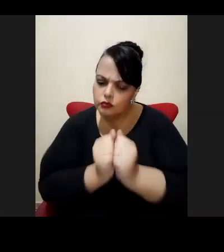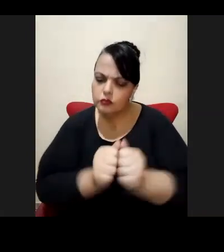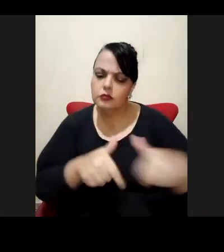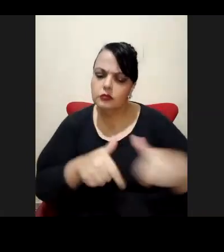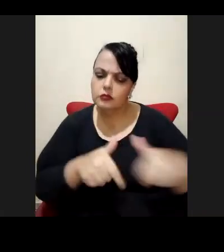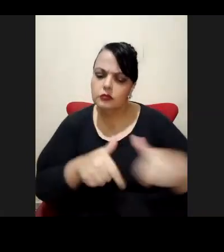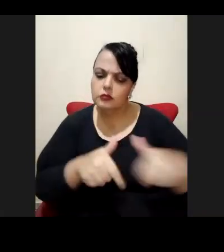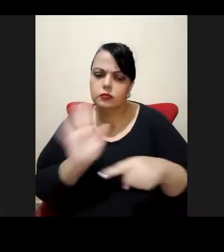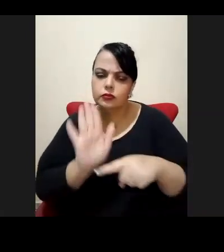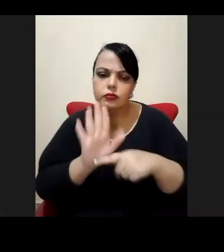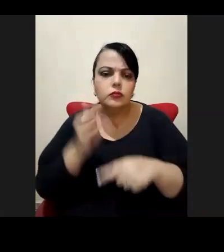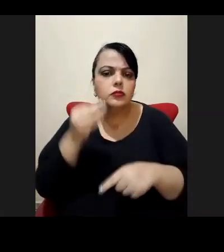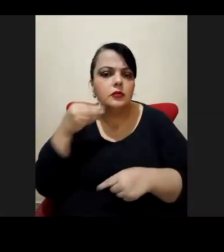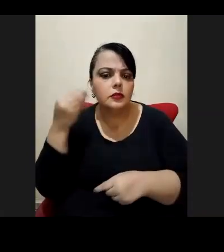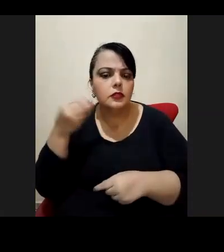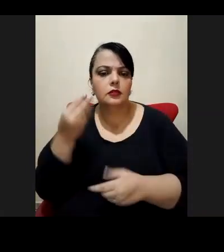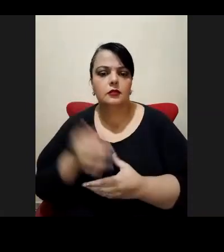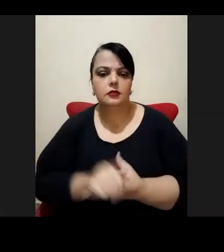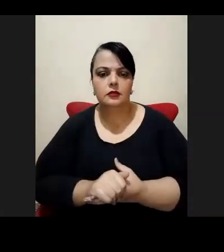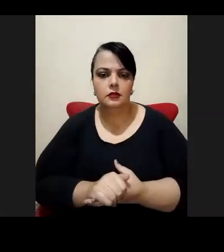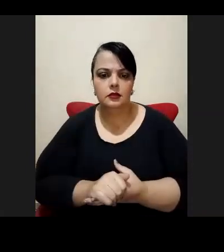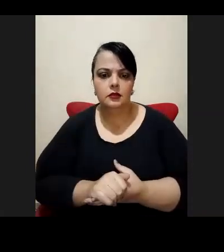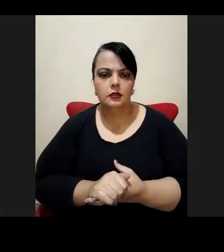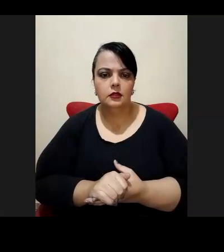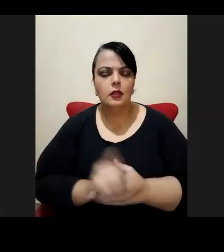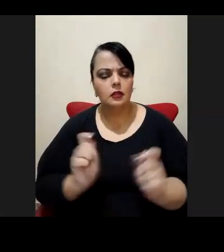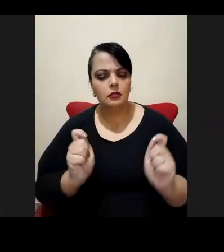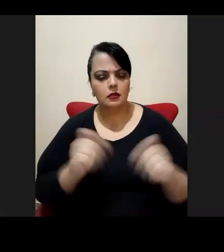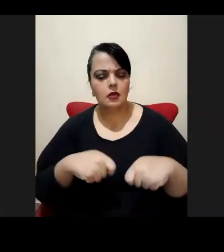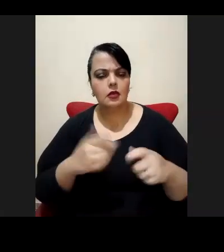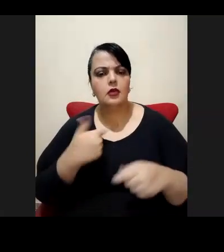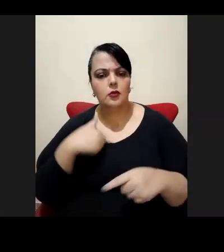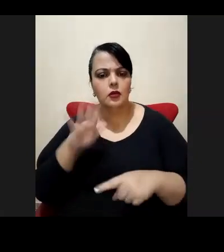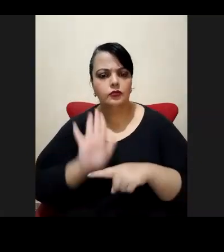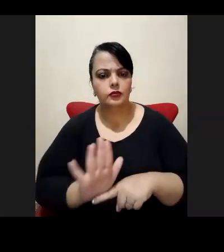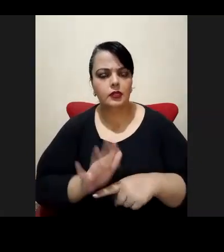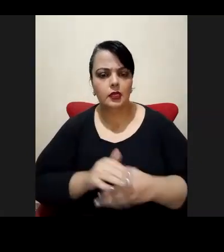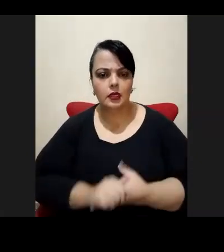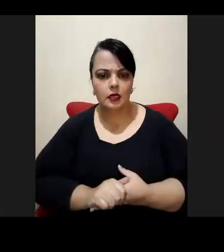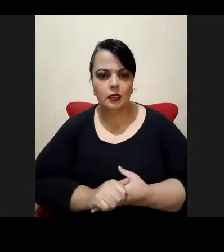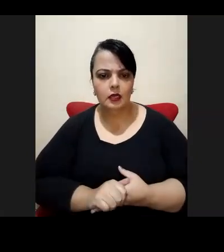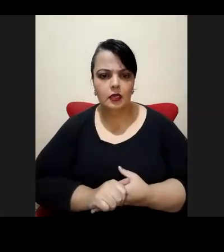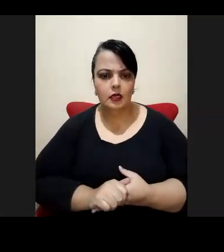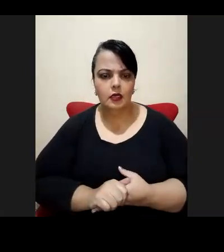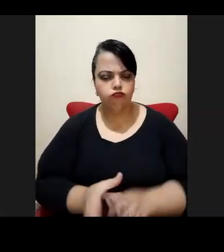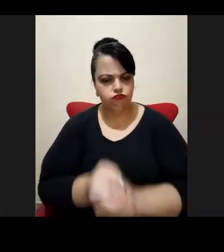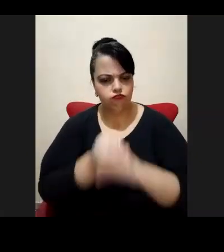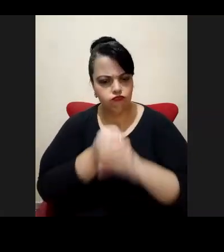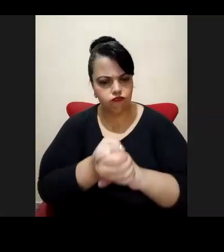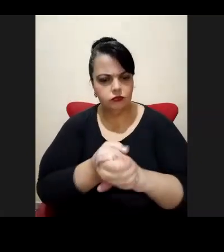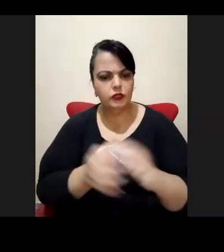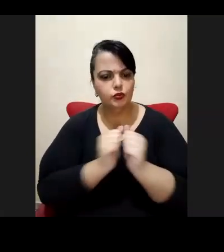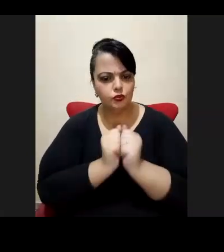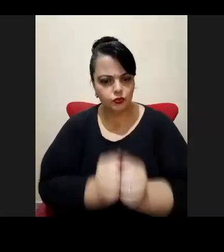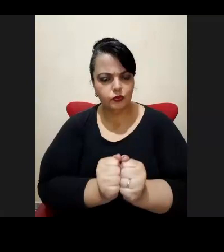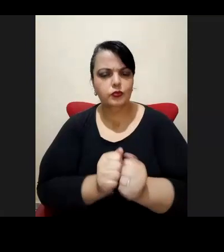essa experiência, né? Eu posso lhe ajudar, eu estou aqui, eu estou de braços dados, de mãos dadas com você,